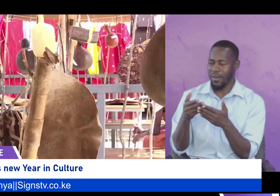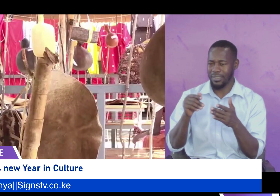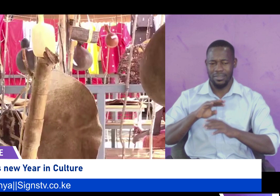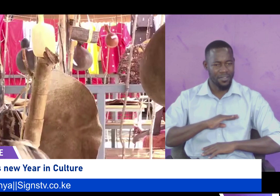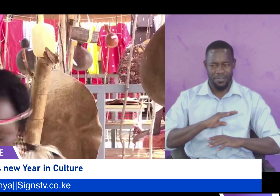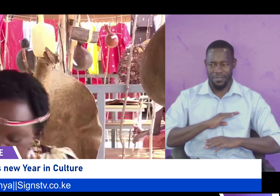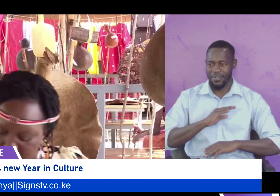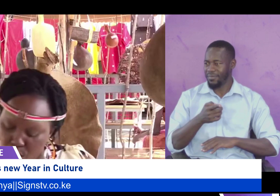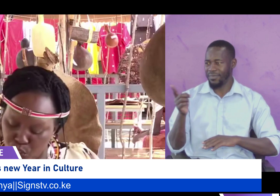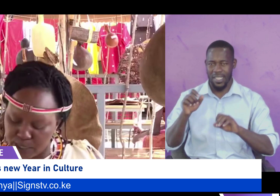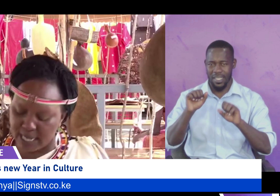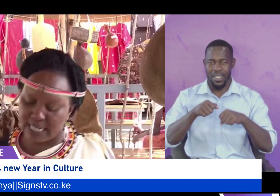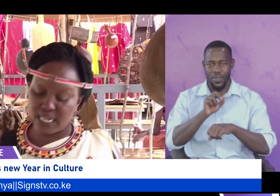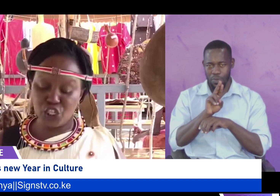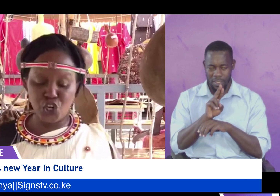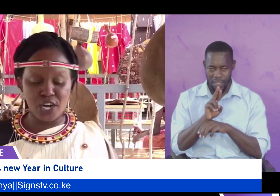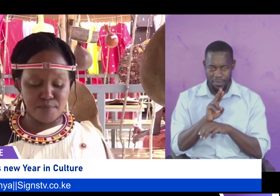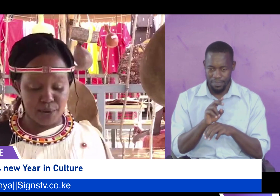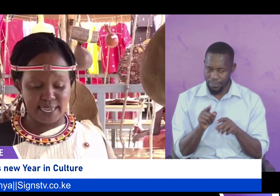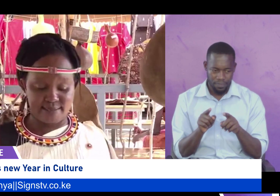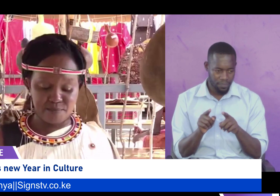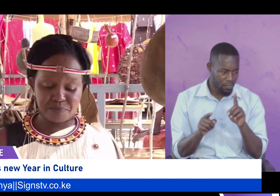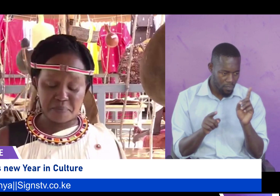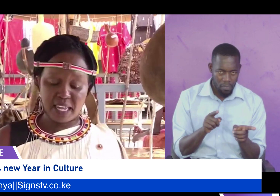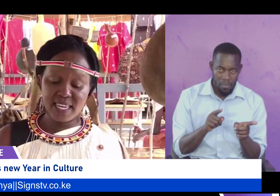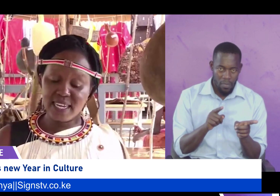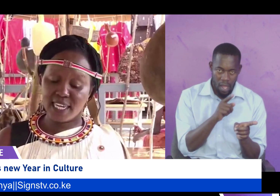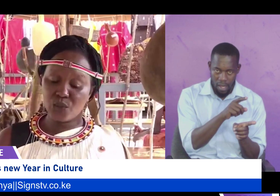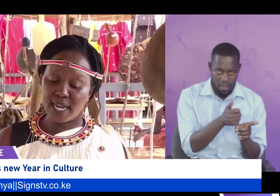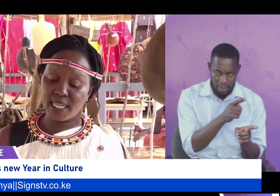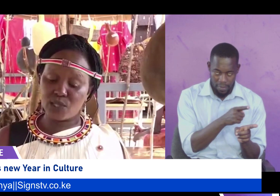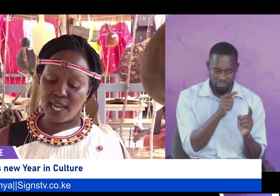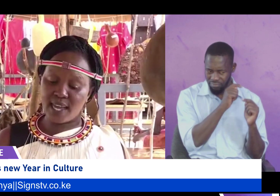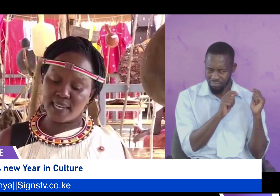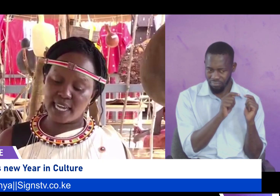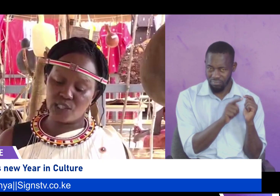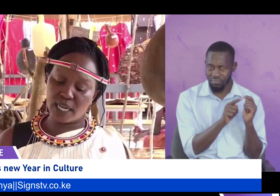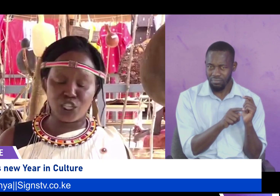have the hot traditional bowel. Hii inaitwa